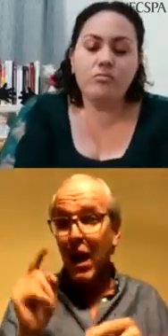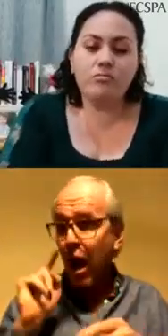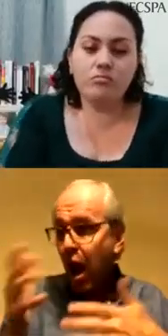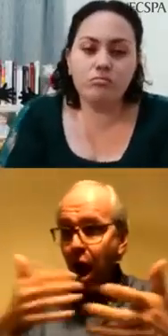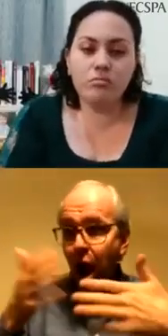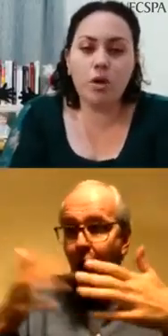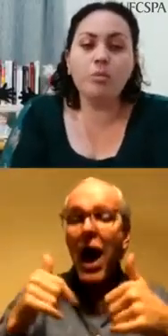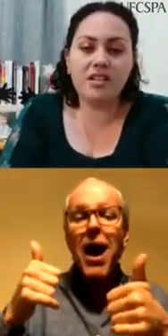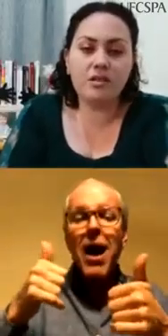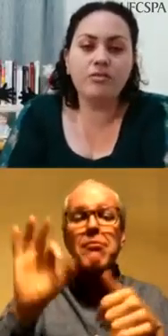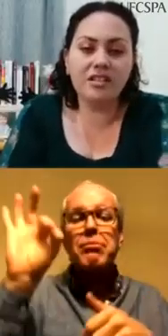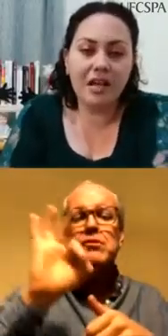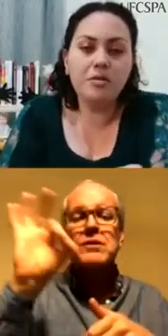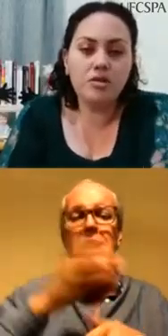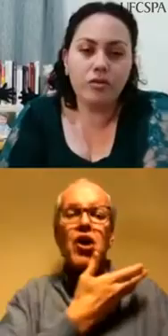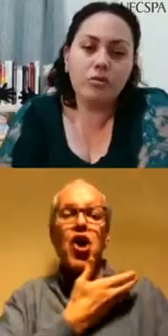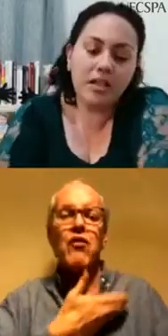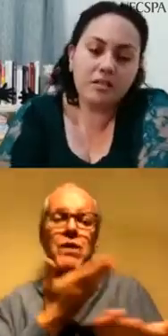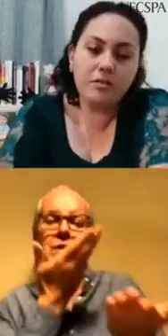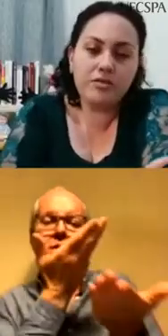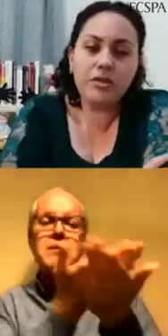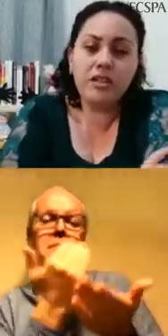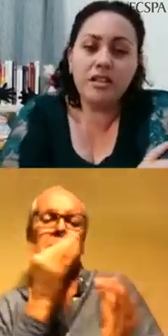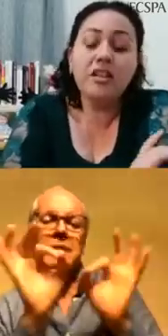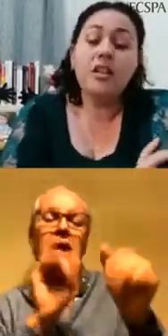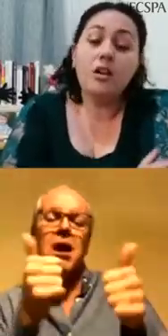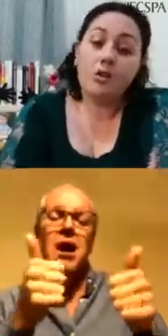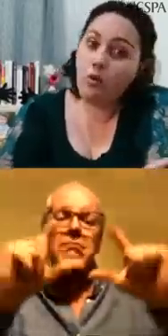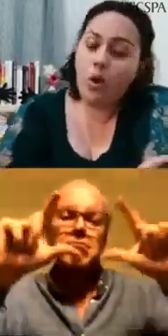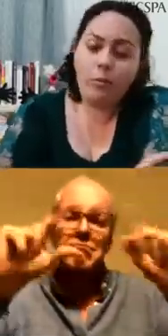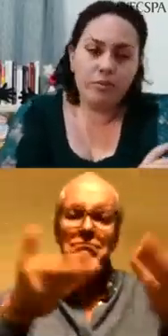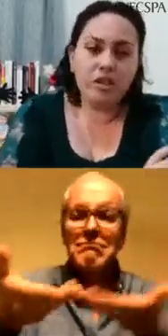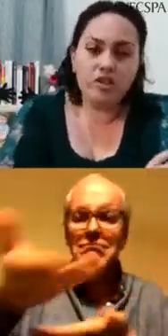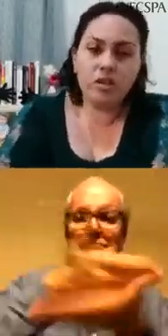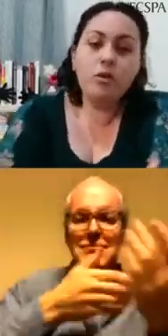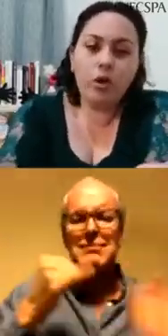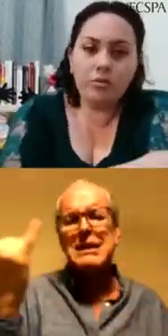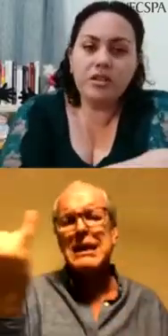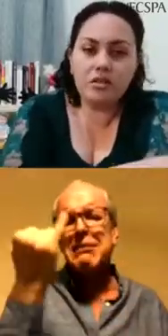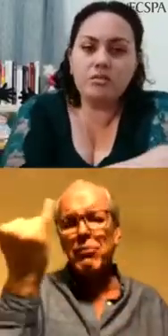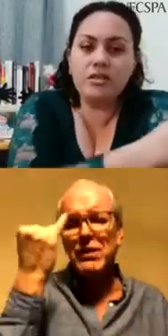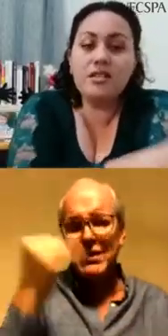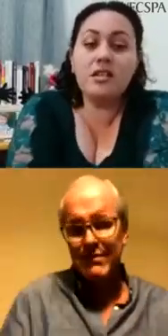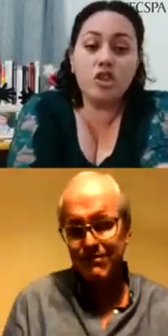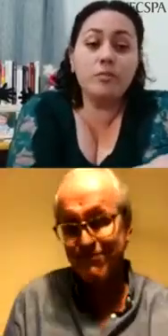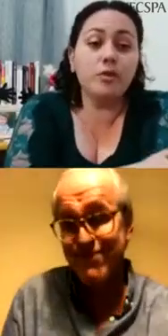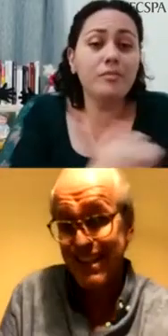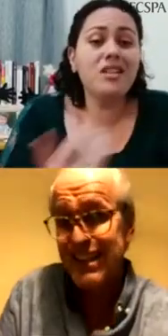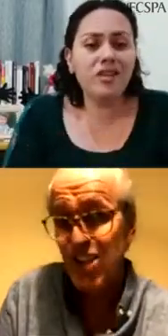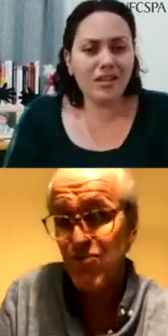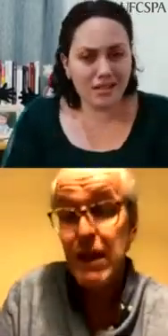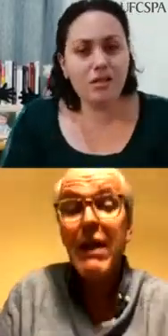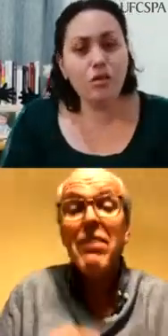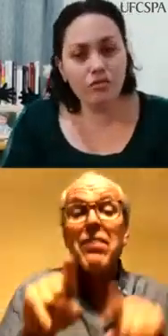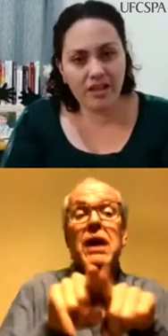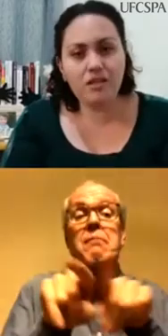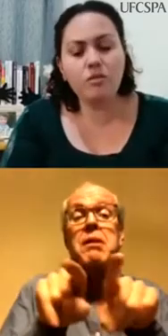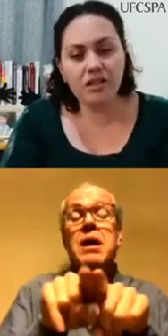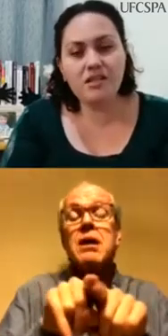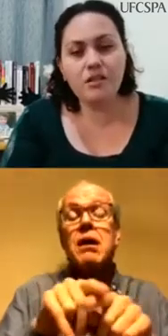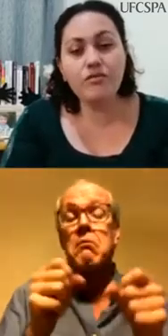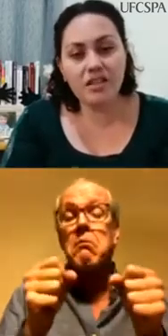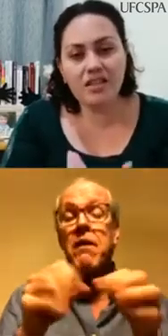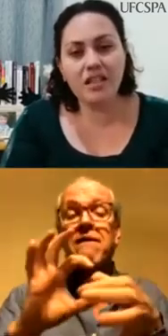ter uma comunicação via tablet, via online, também funcionaria. Obviamente que a comunidade surda se sentiria muito mais feliz se